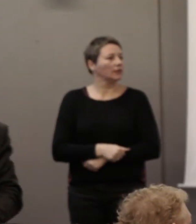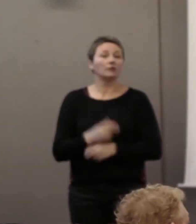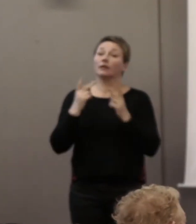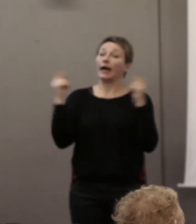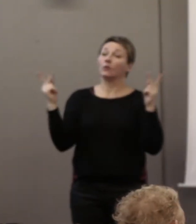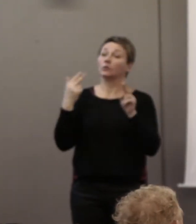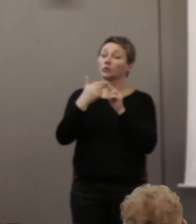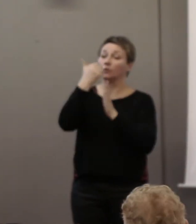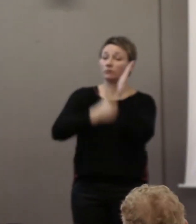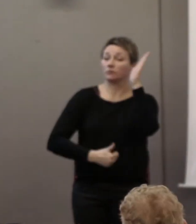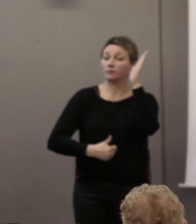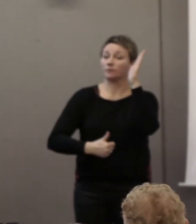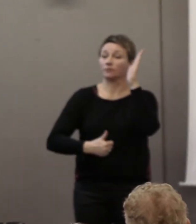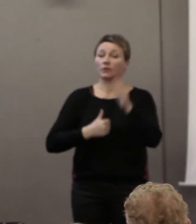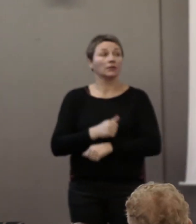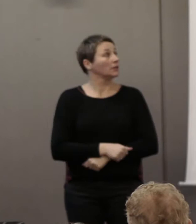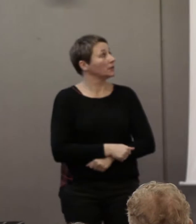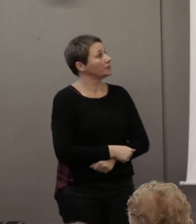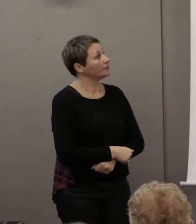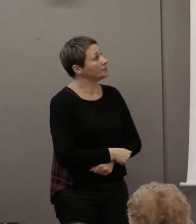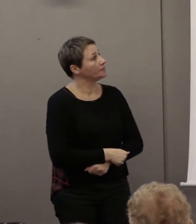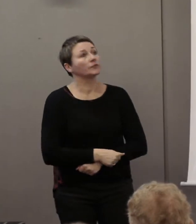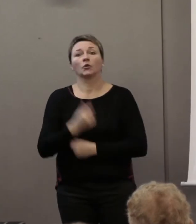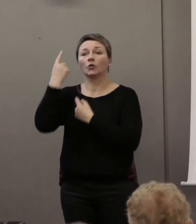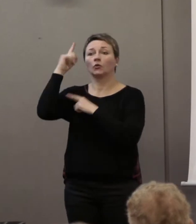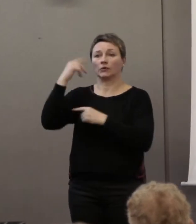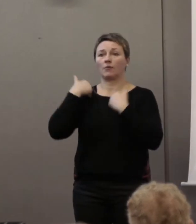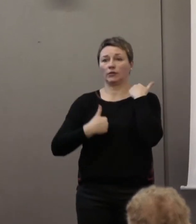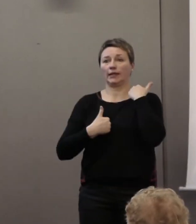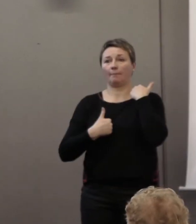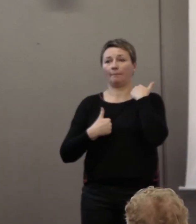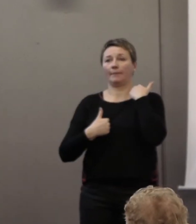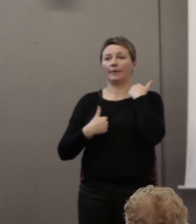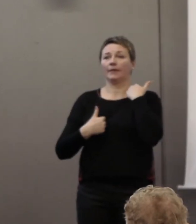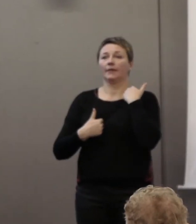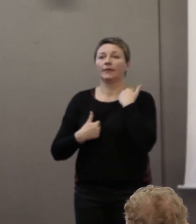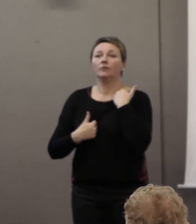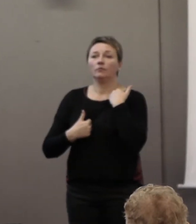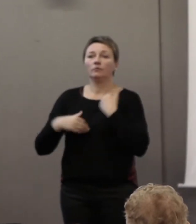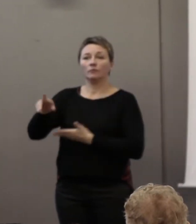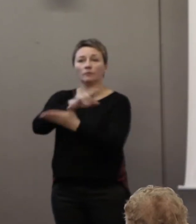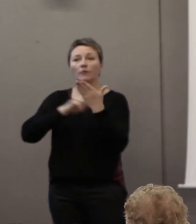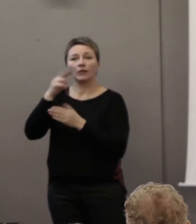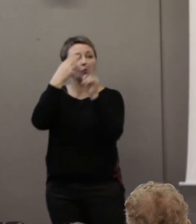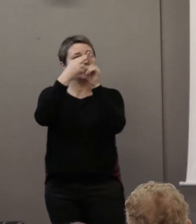annoncer le palmarès donc, pour tourisme et handicap, donc c'est les